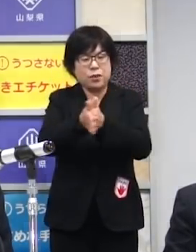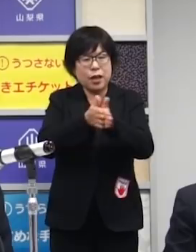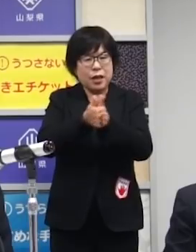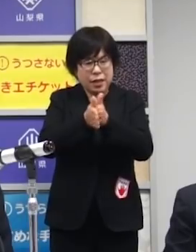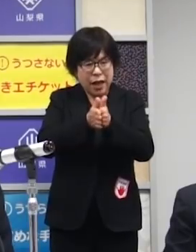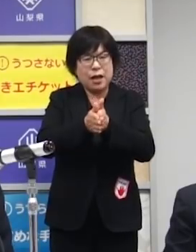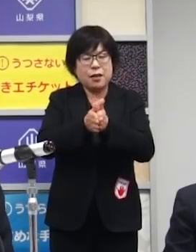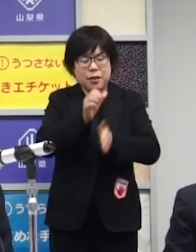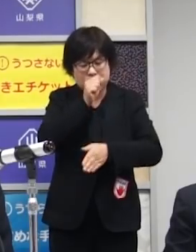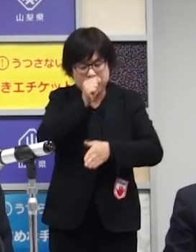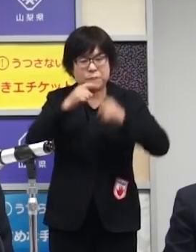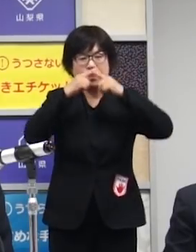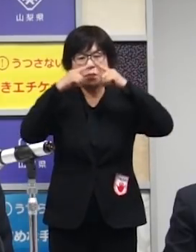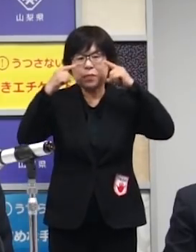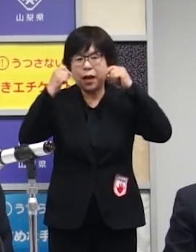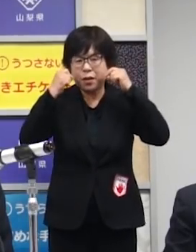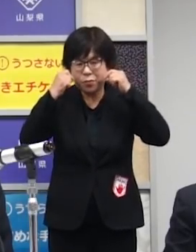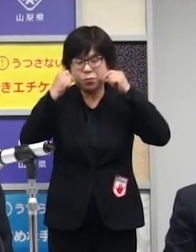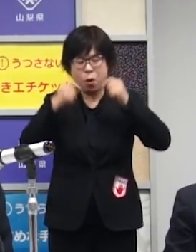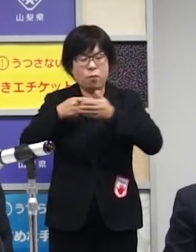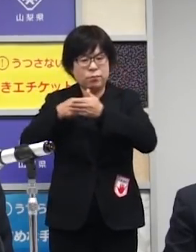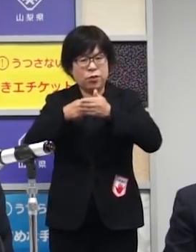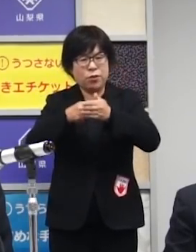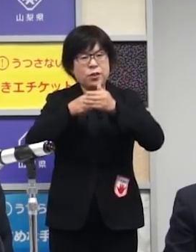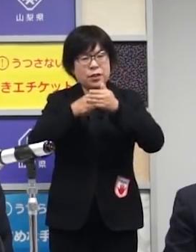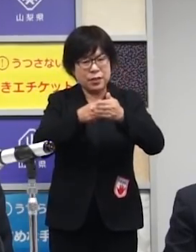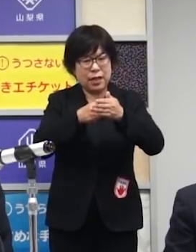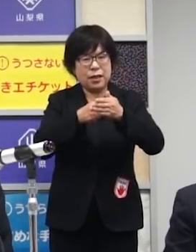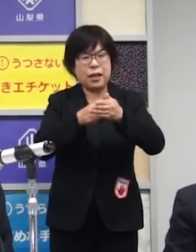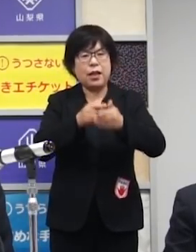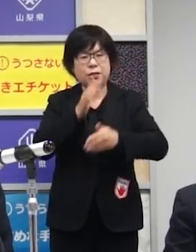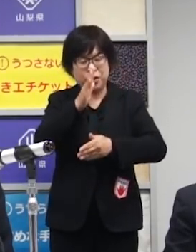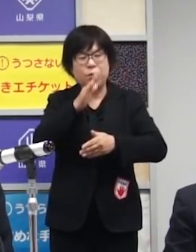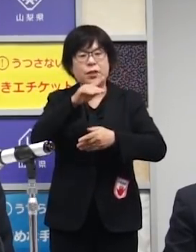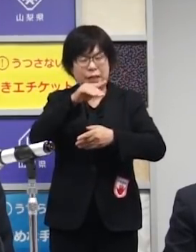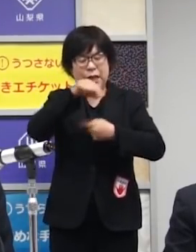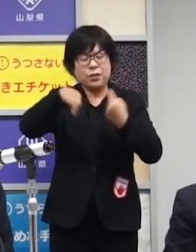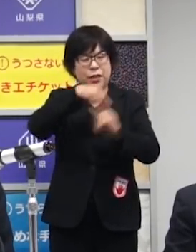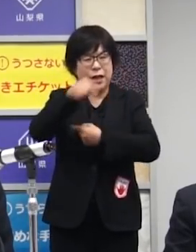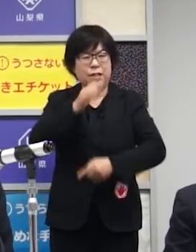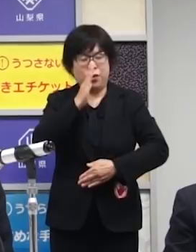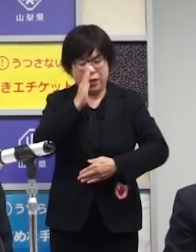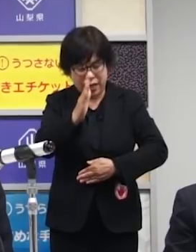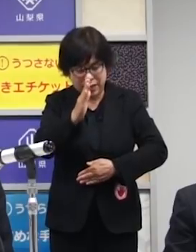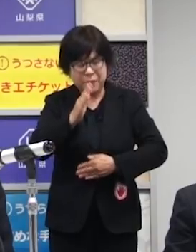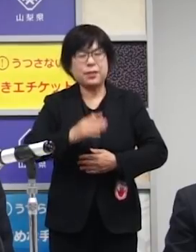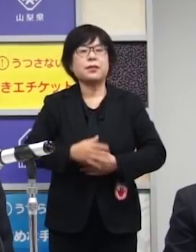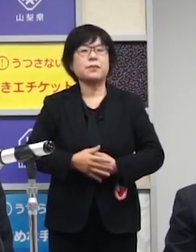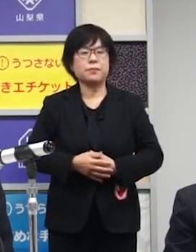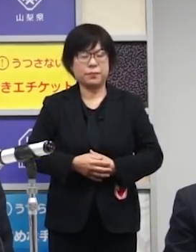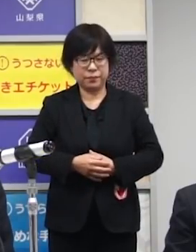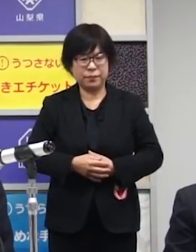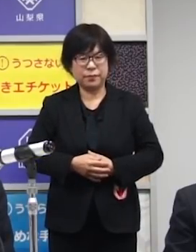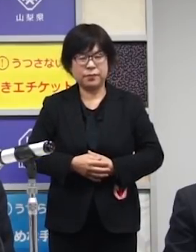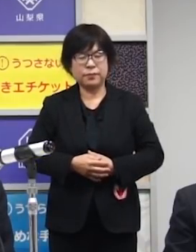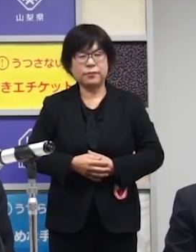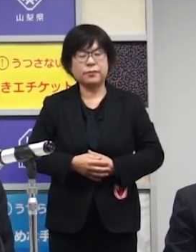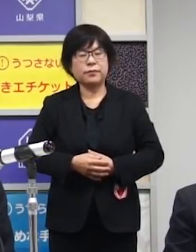チケットの励行に一層努めていただきますよう、再度お願いを申し上げます。